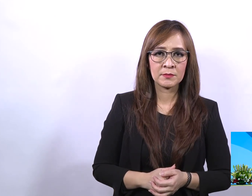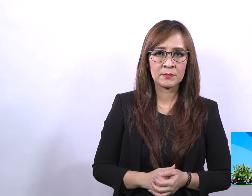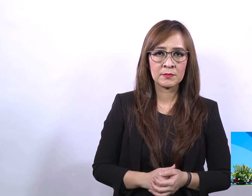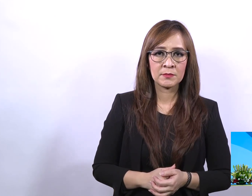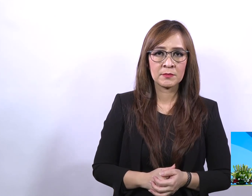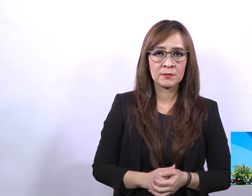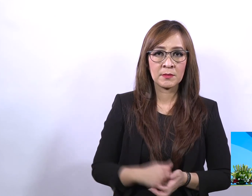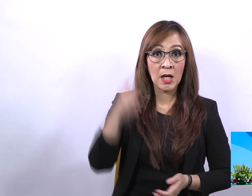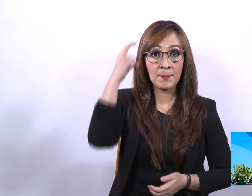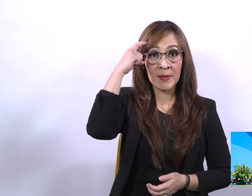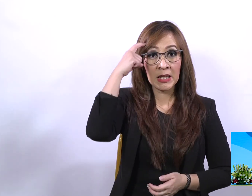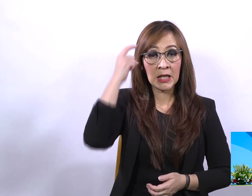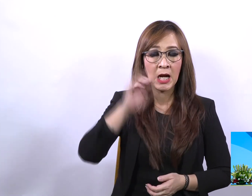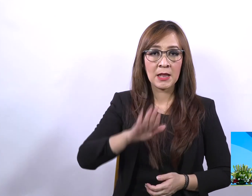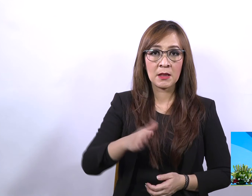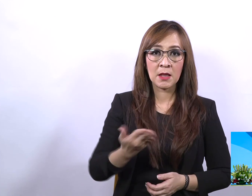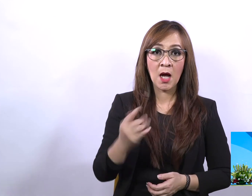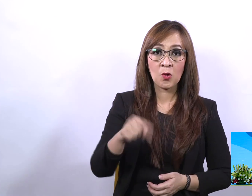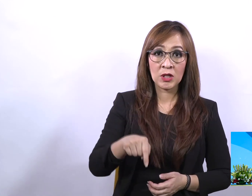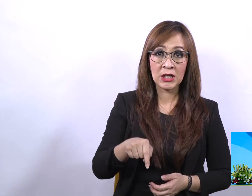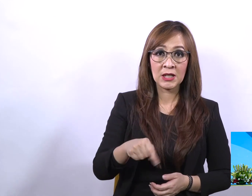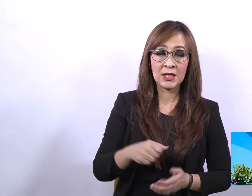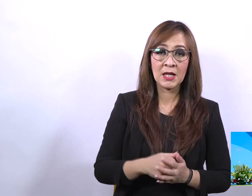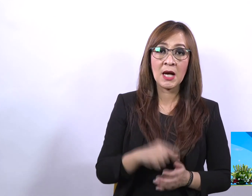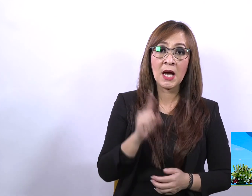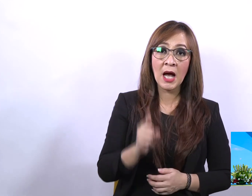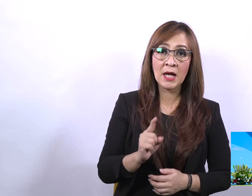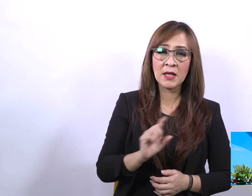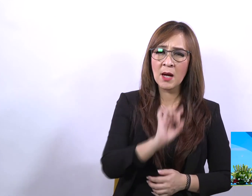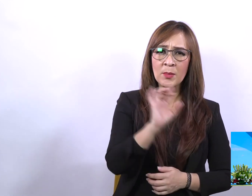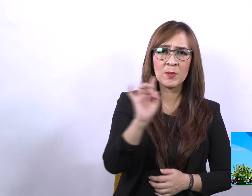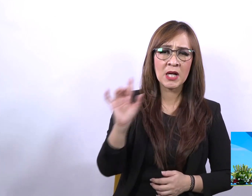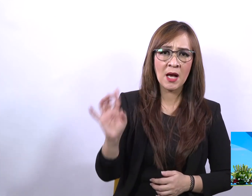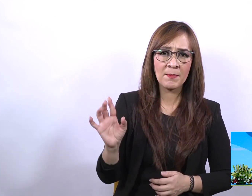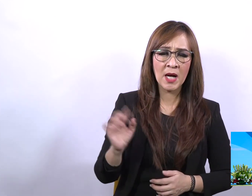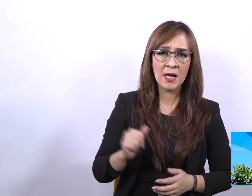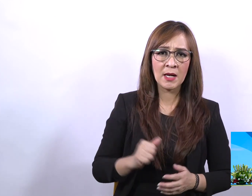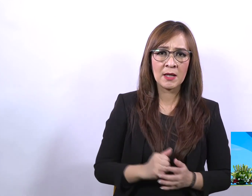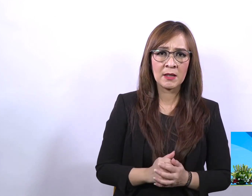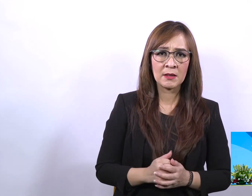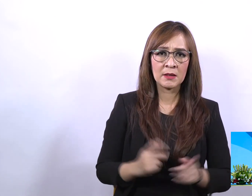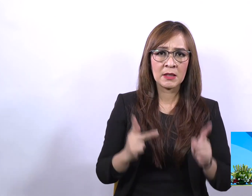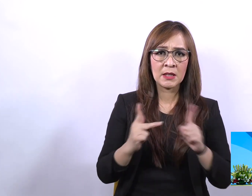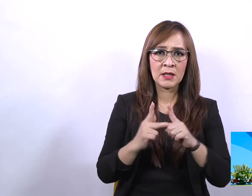di tahun ini saja Hai ada beberapa hamba tuhan besar